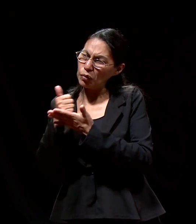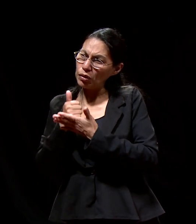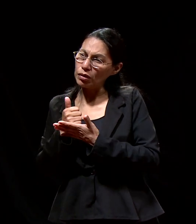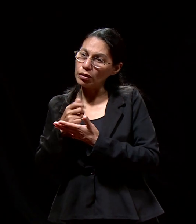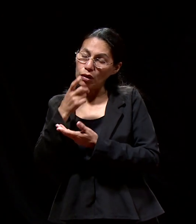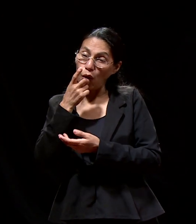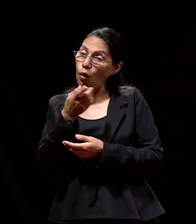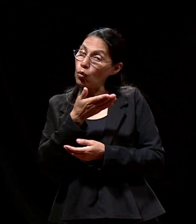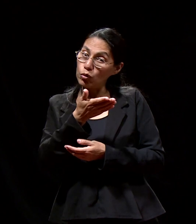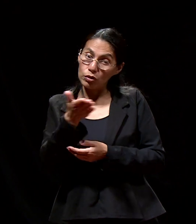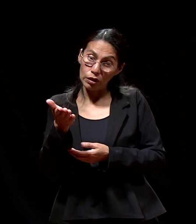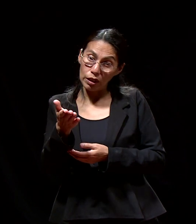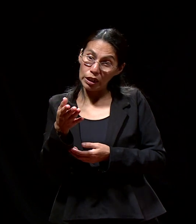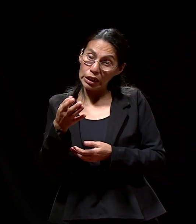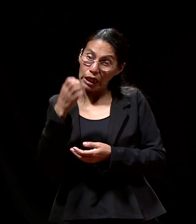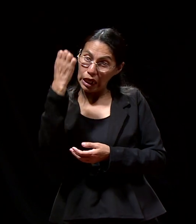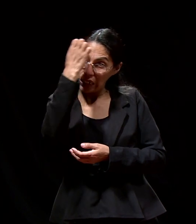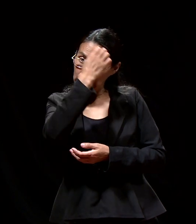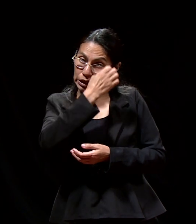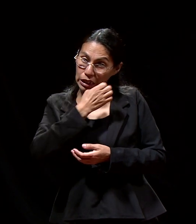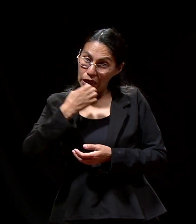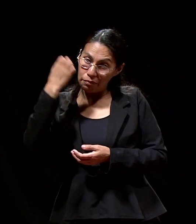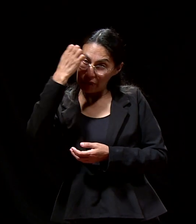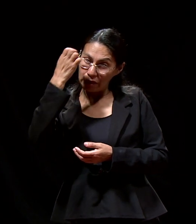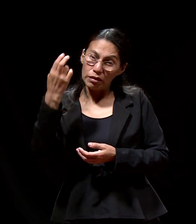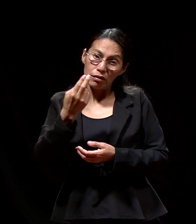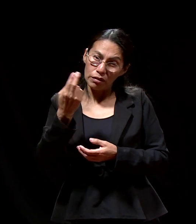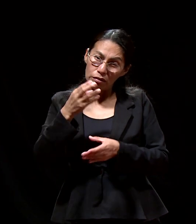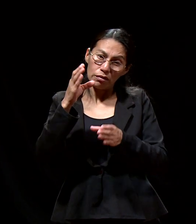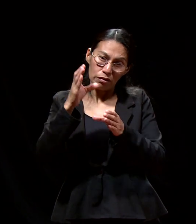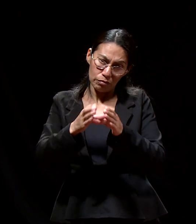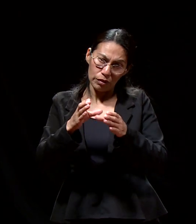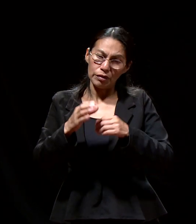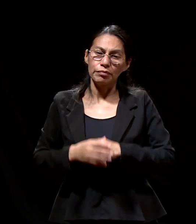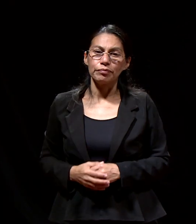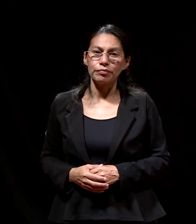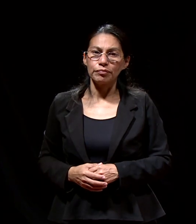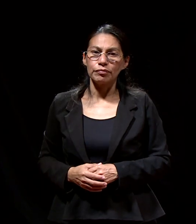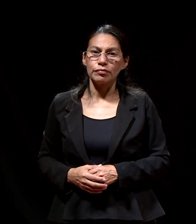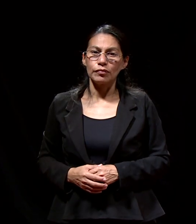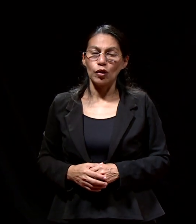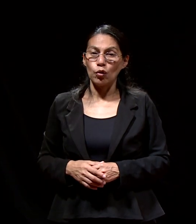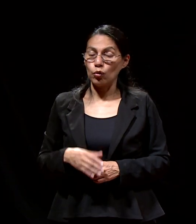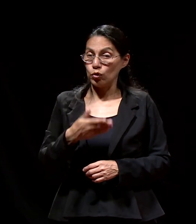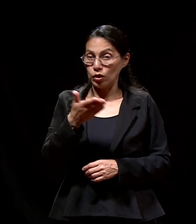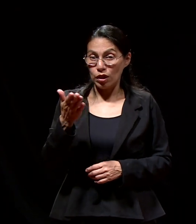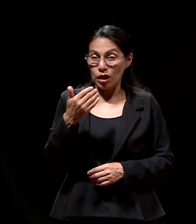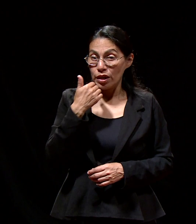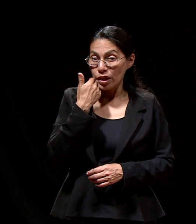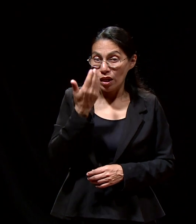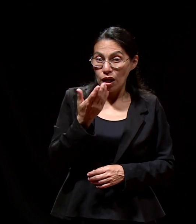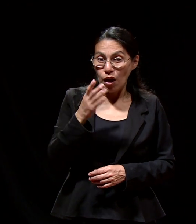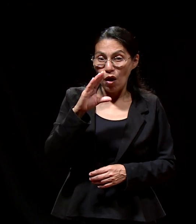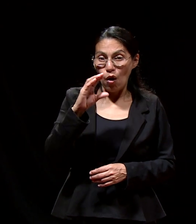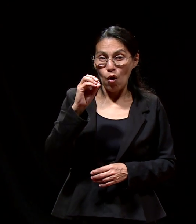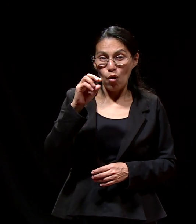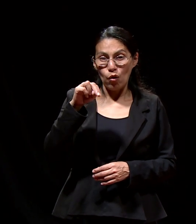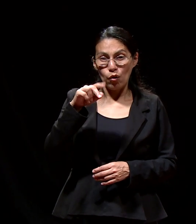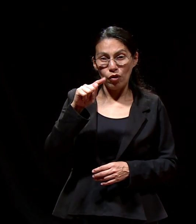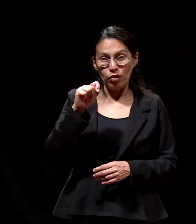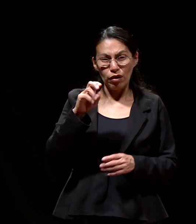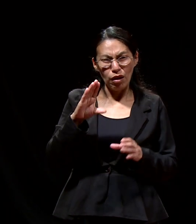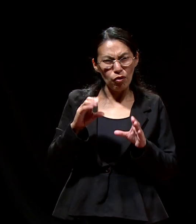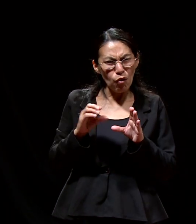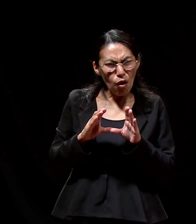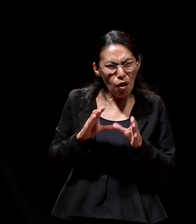examen sino no los podemos ayudar ni para el contrato eso estaba más más difícil entonces lo que dijimos bueno